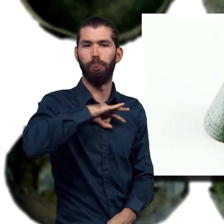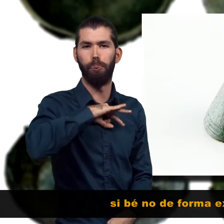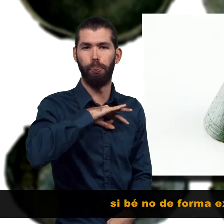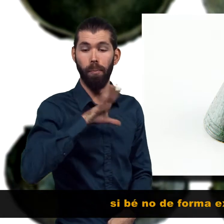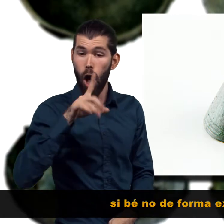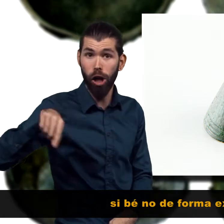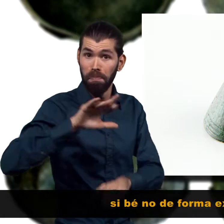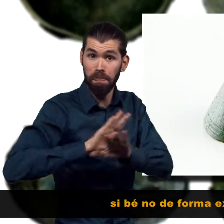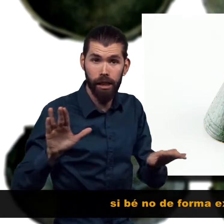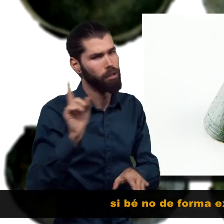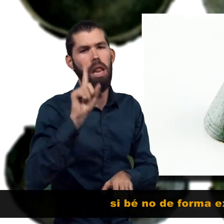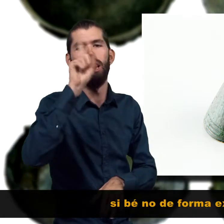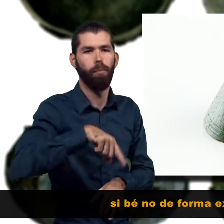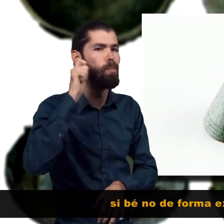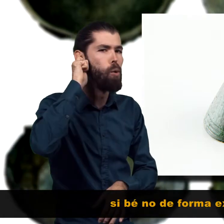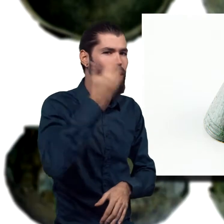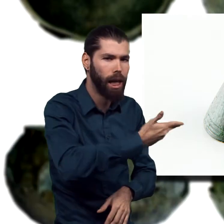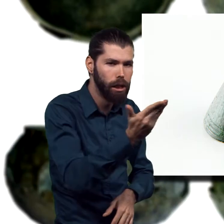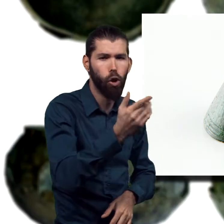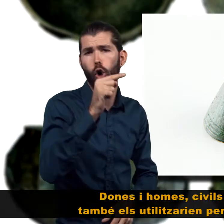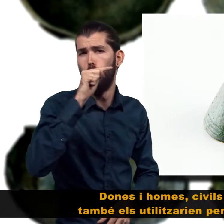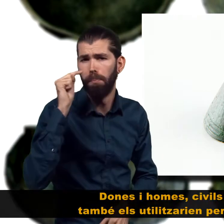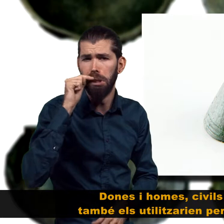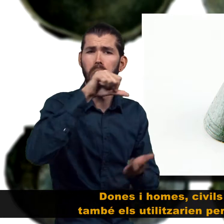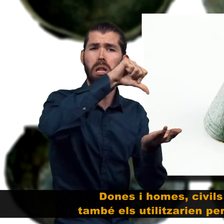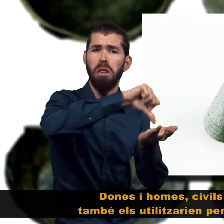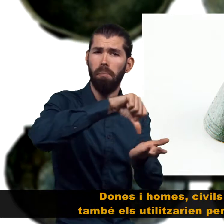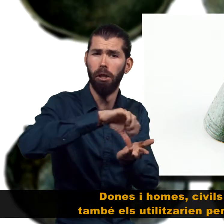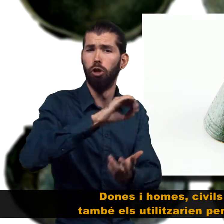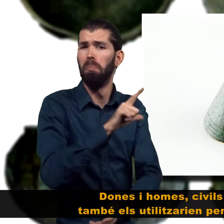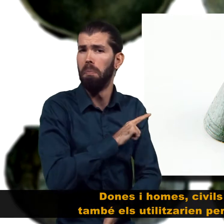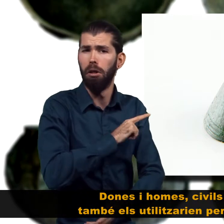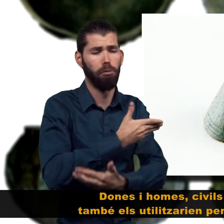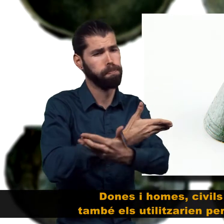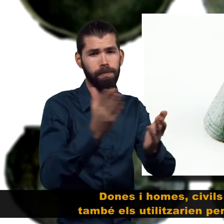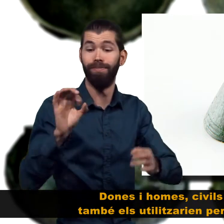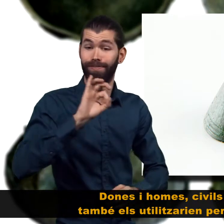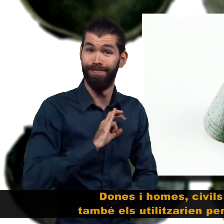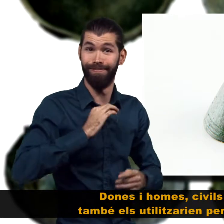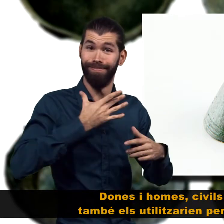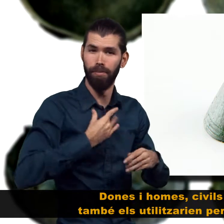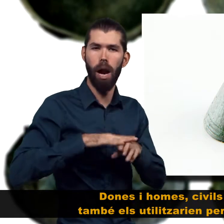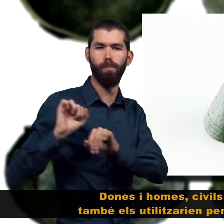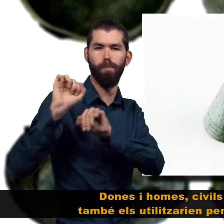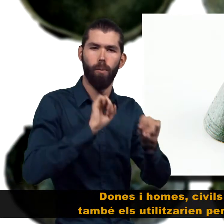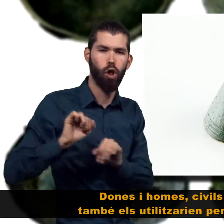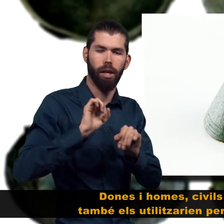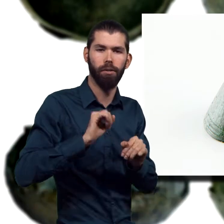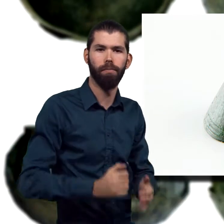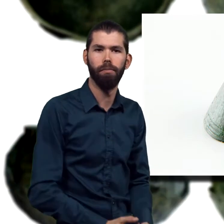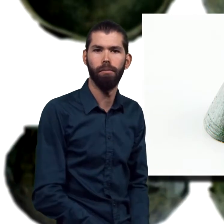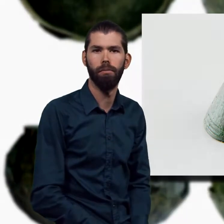no de forma exclusiva. Dones i homes, civils o militars, també els utilitzarien per a protegir-se.